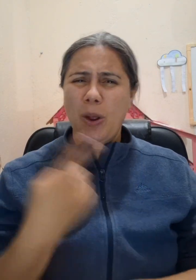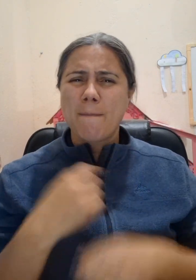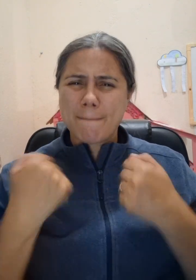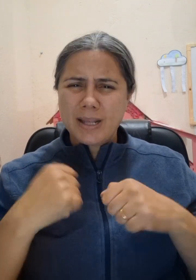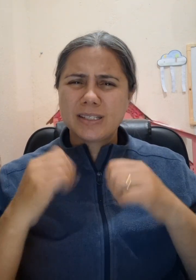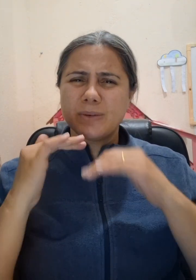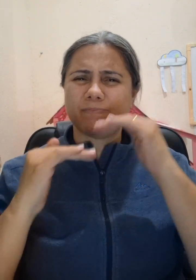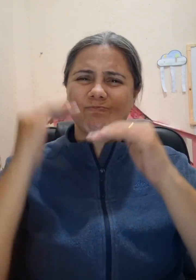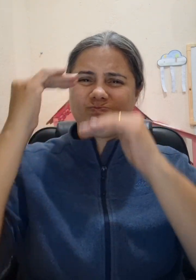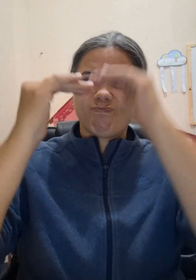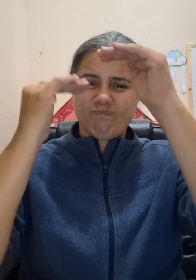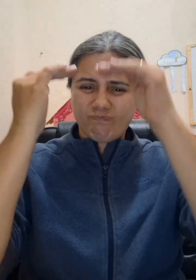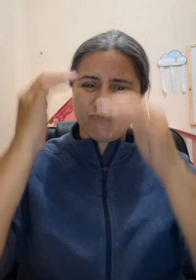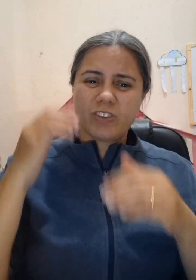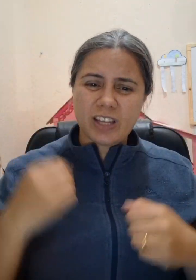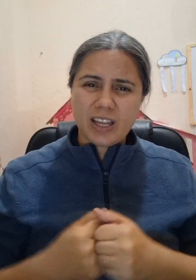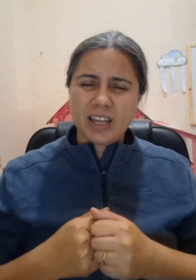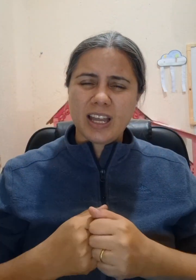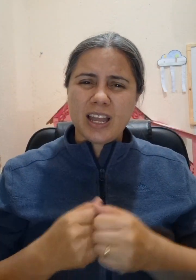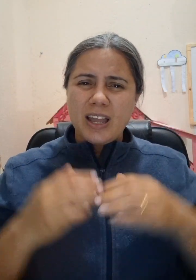que excede todo o entendimento.